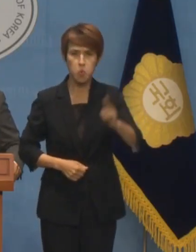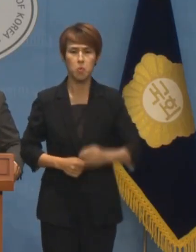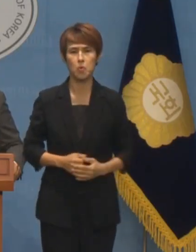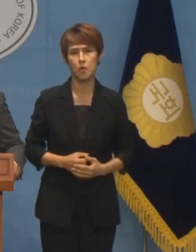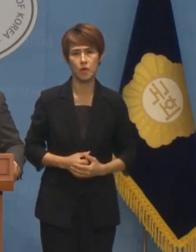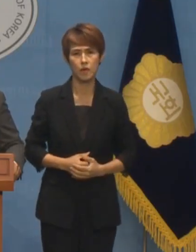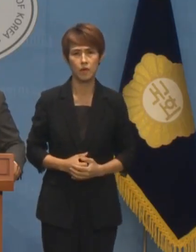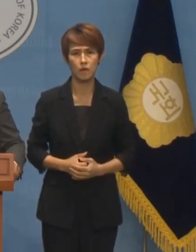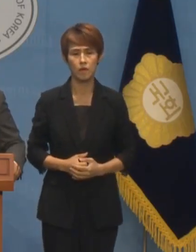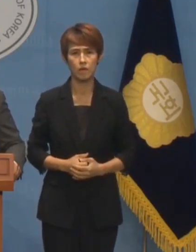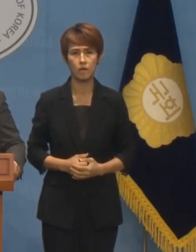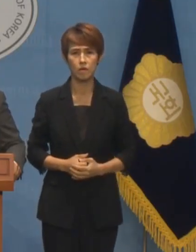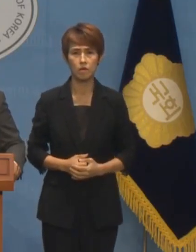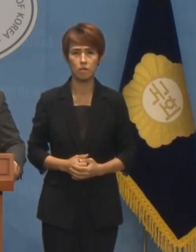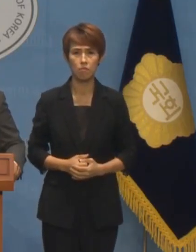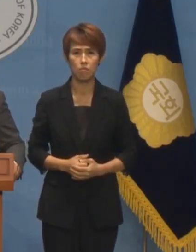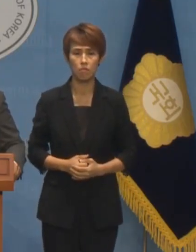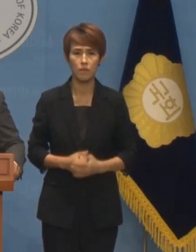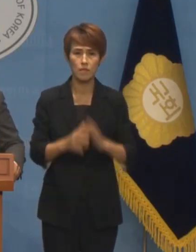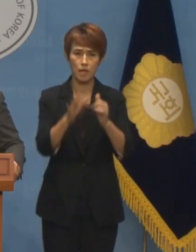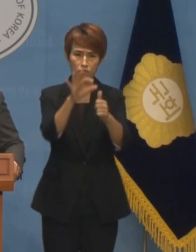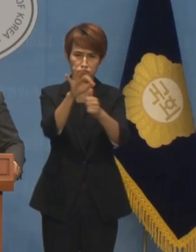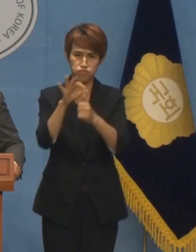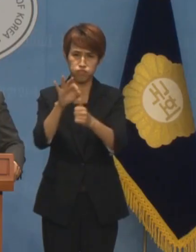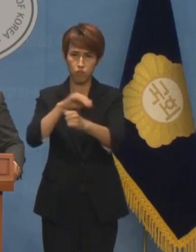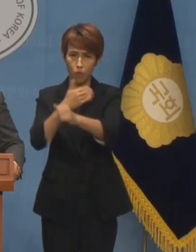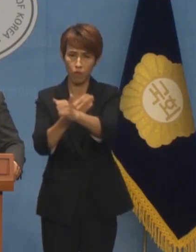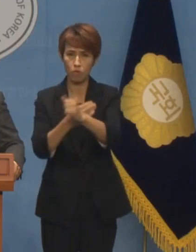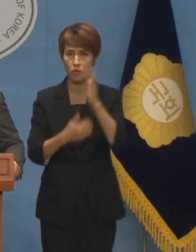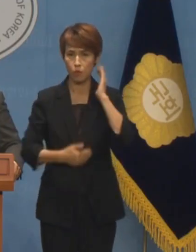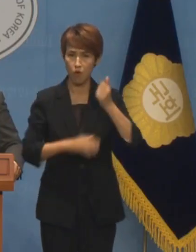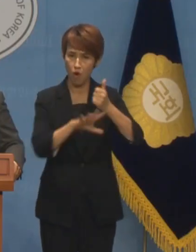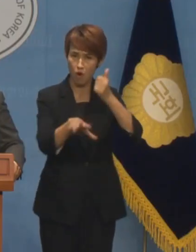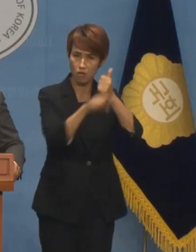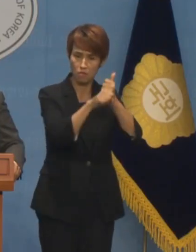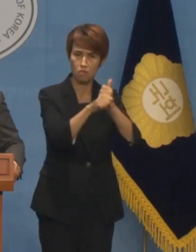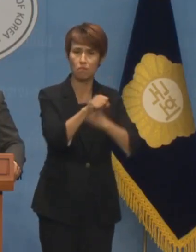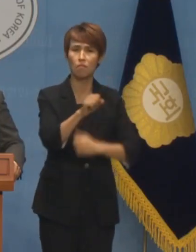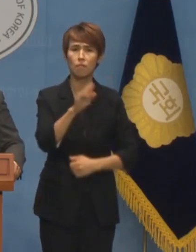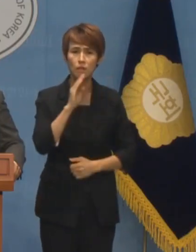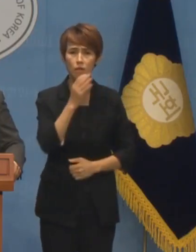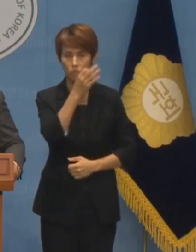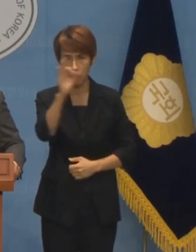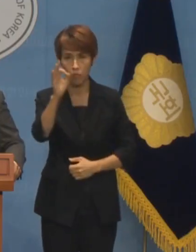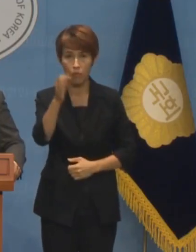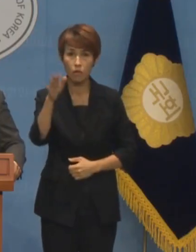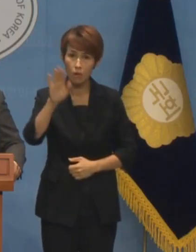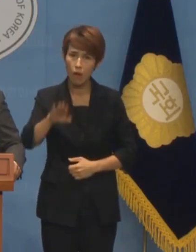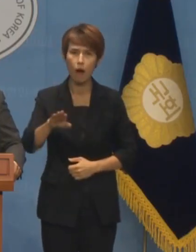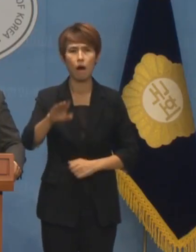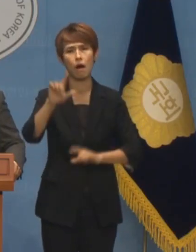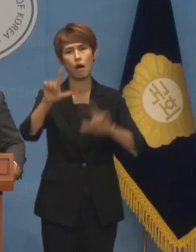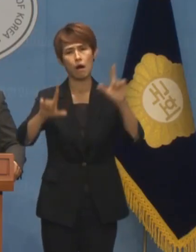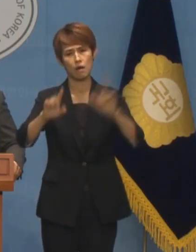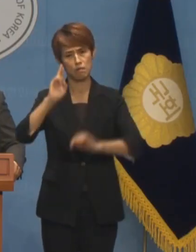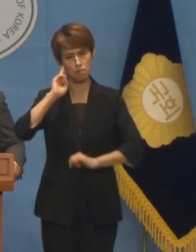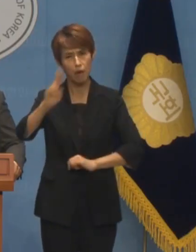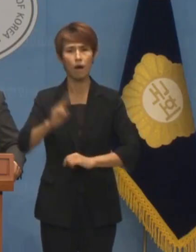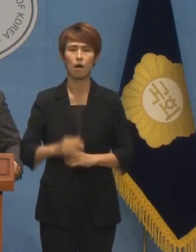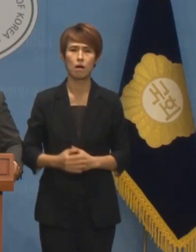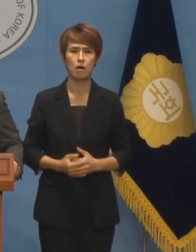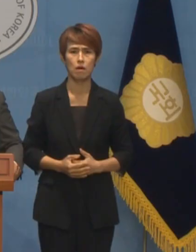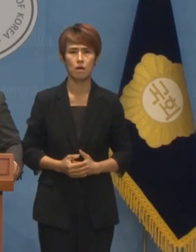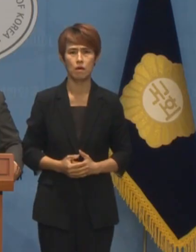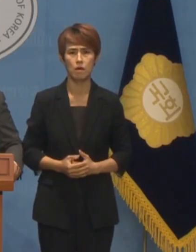가경입니다. 아무리 인사권이 대통령 고유 권한이라도 수긍할 수 있는 정도를